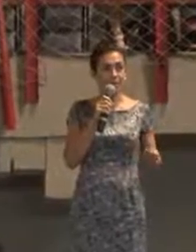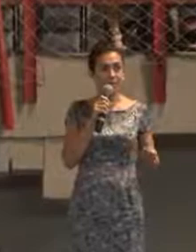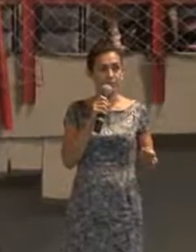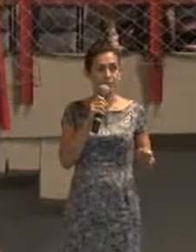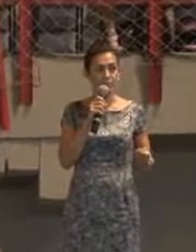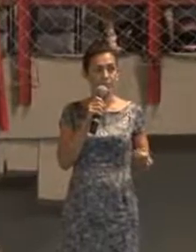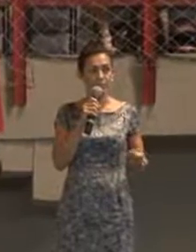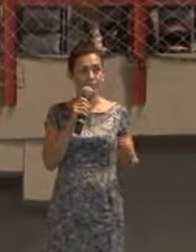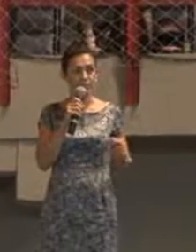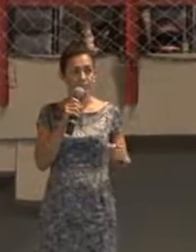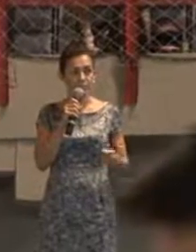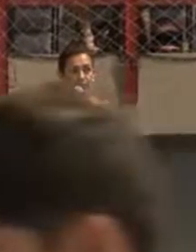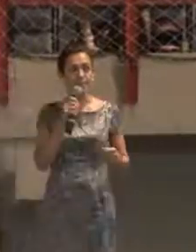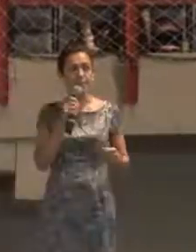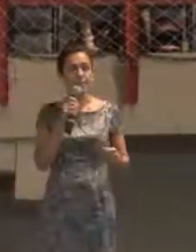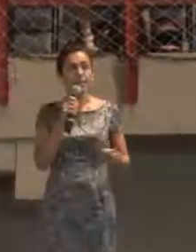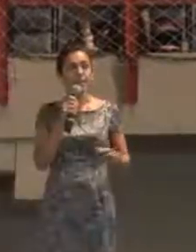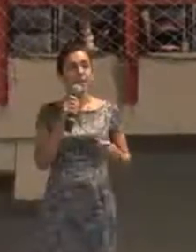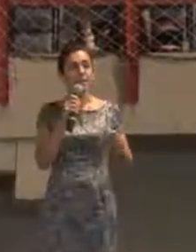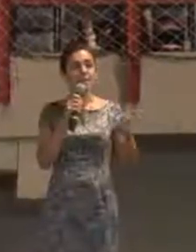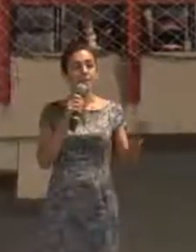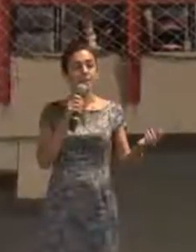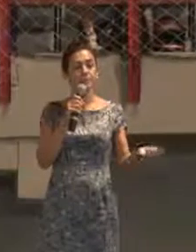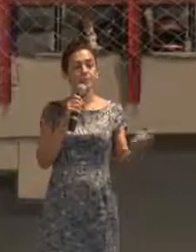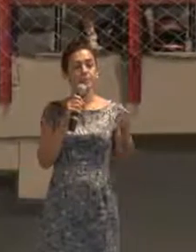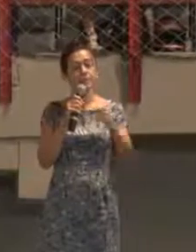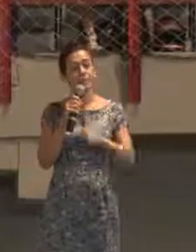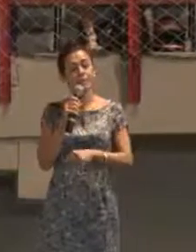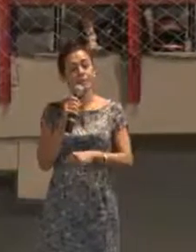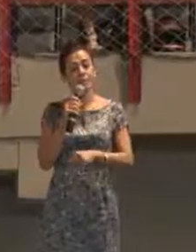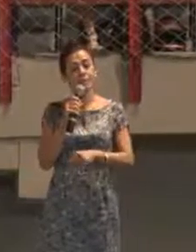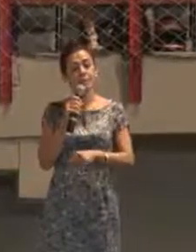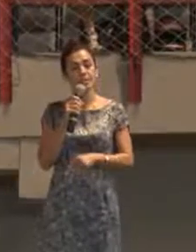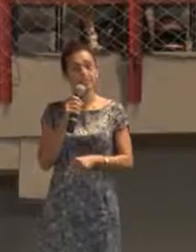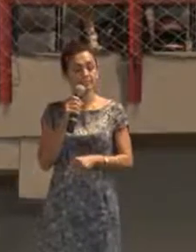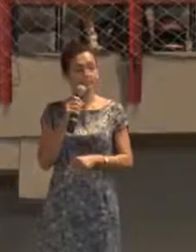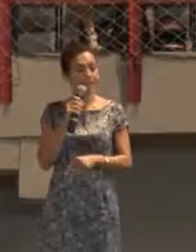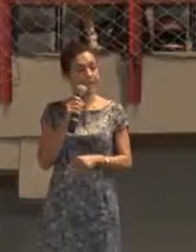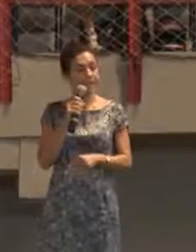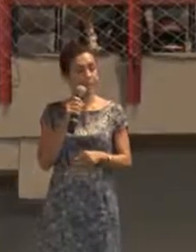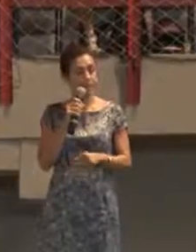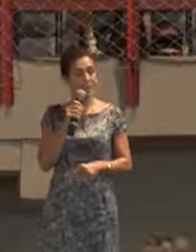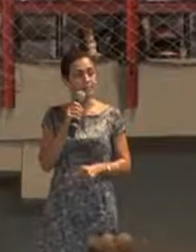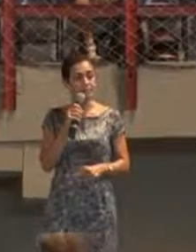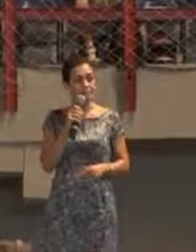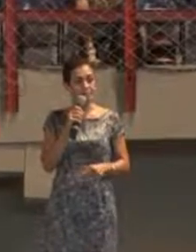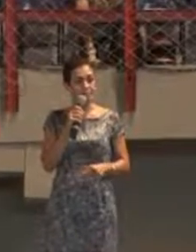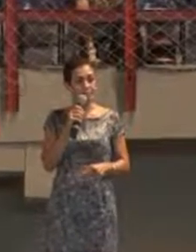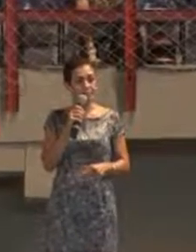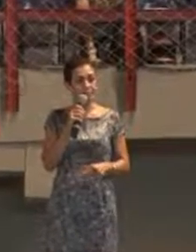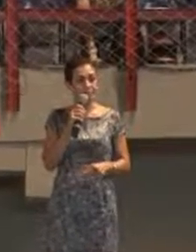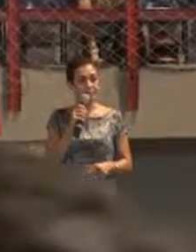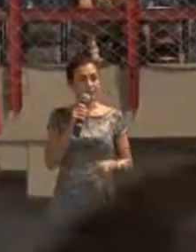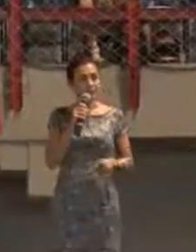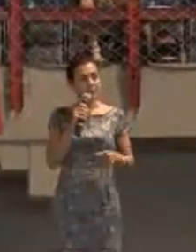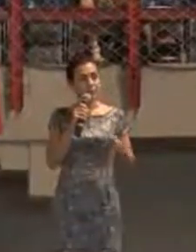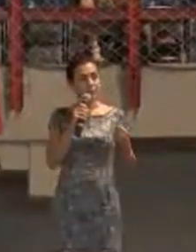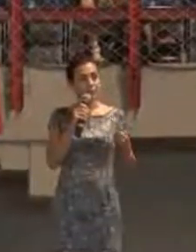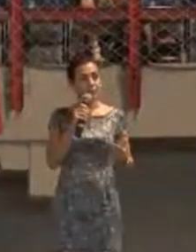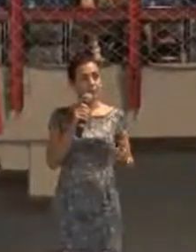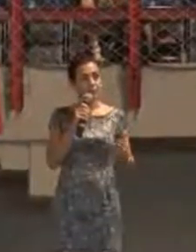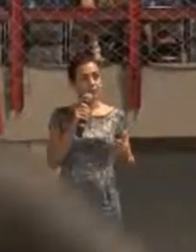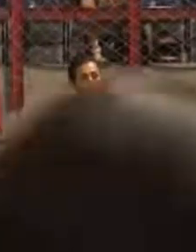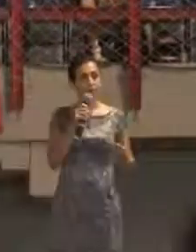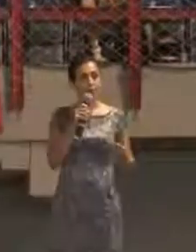entregando redações corrigidas e recebendo redações para correção, tá certo?